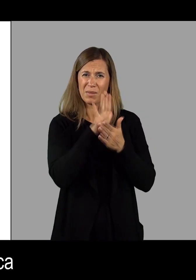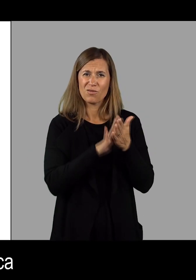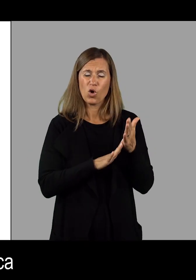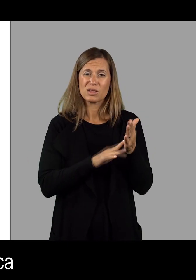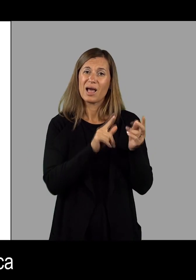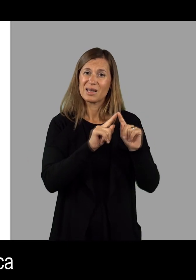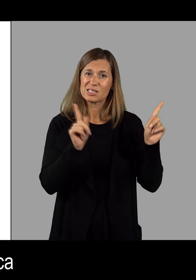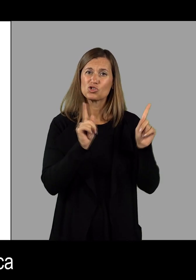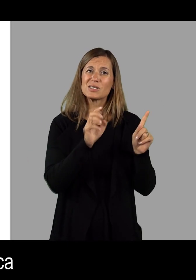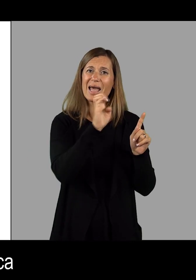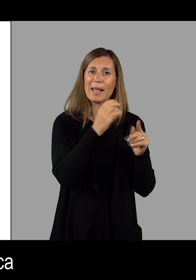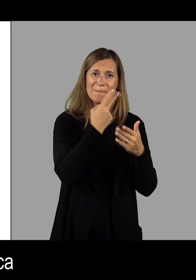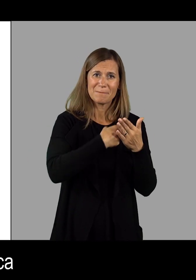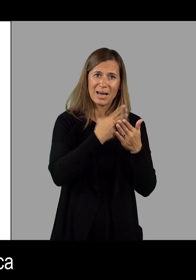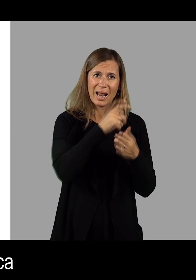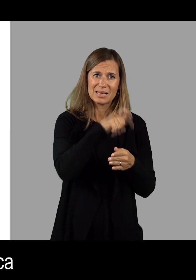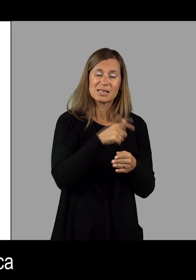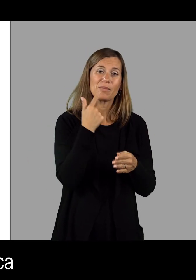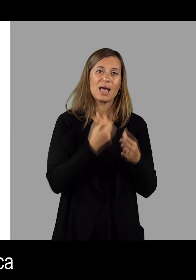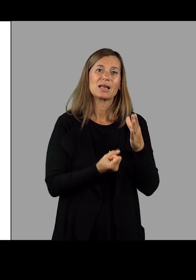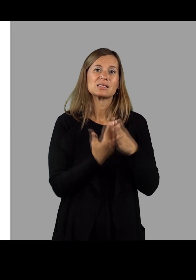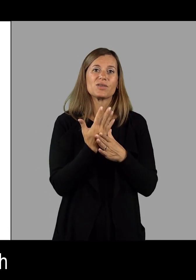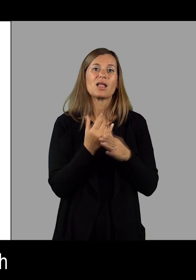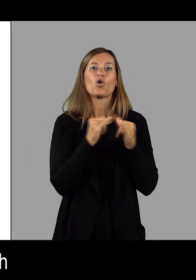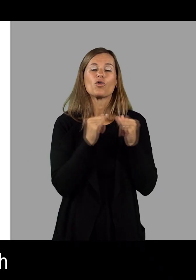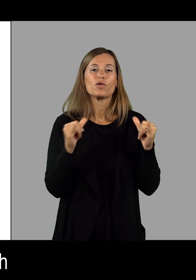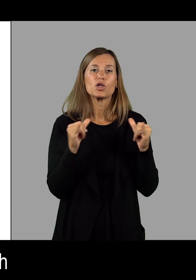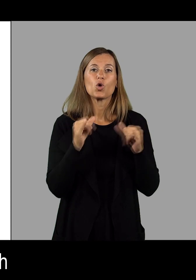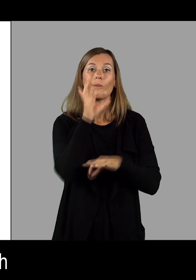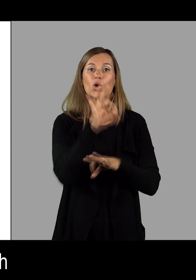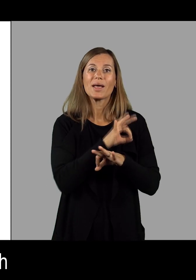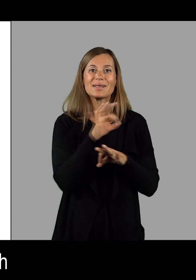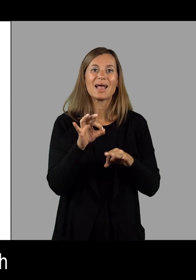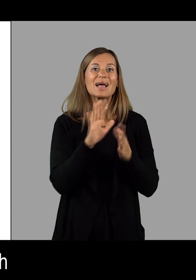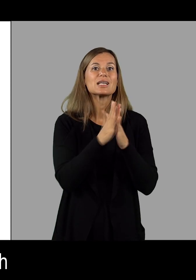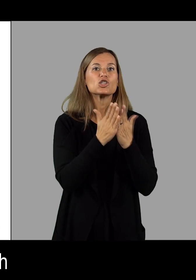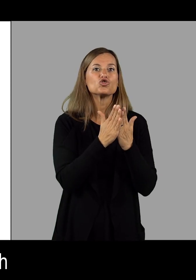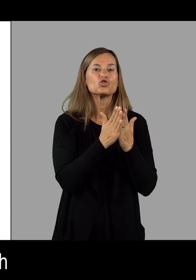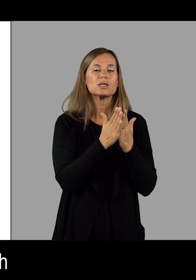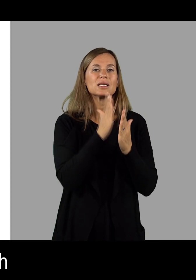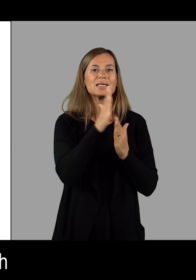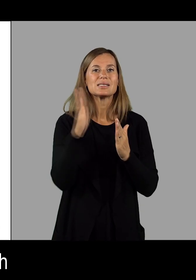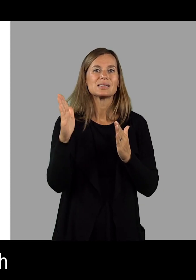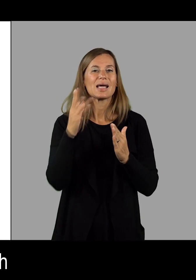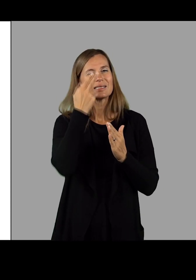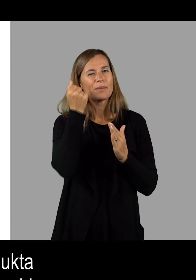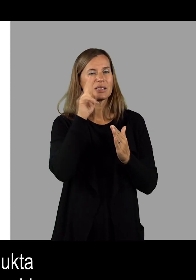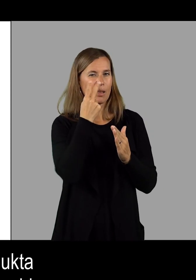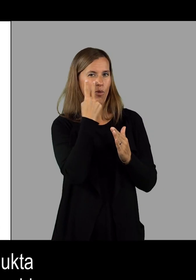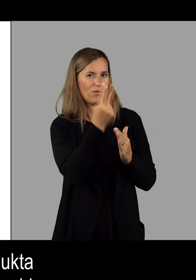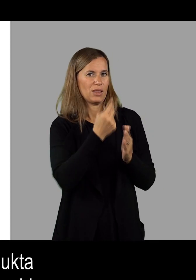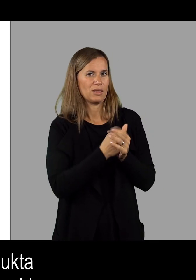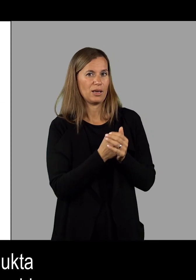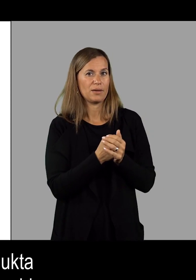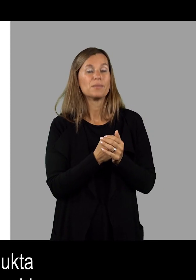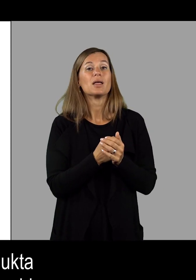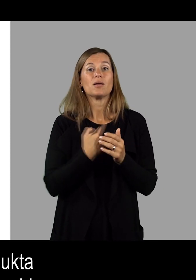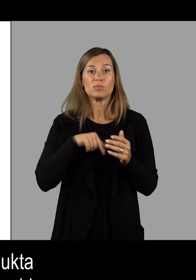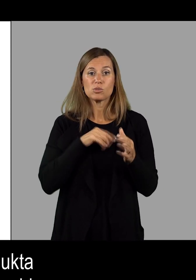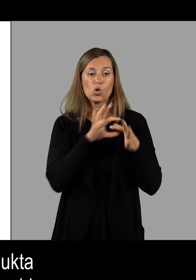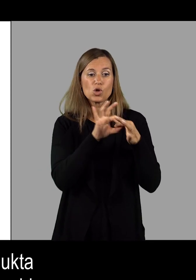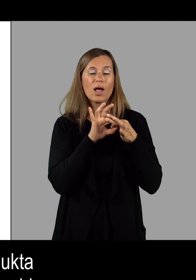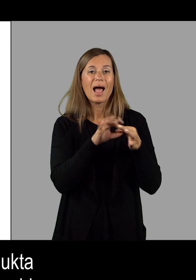Prvotna različica e-bralca je bila razvita v okviru projekta knjižnice slepih in slabovidnih. Pri razvoju skupnega produkta